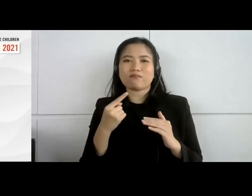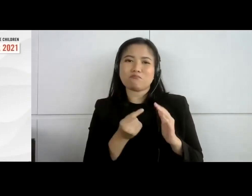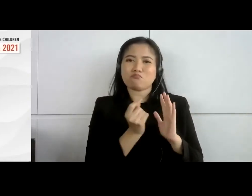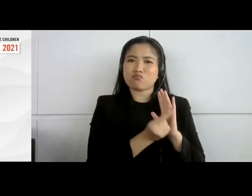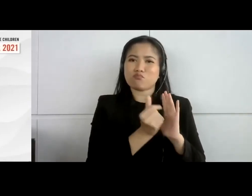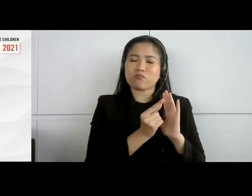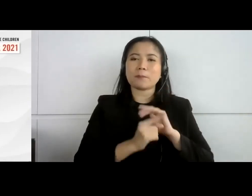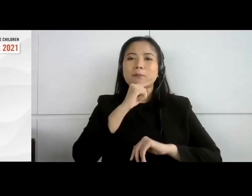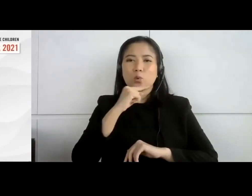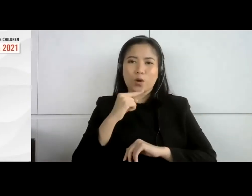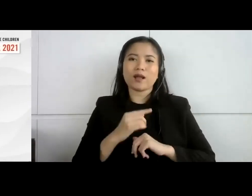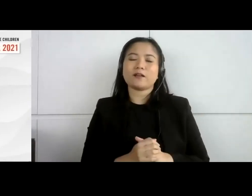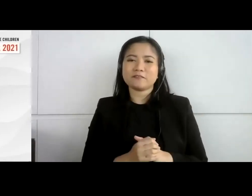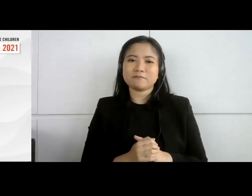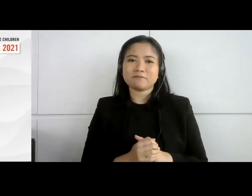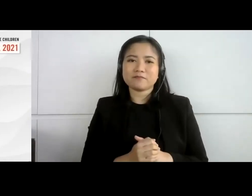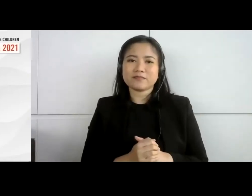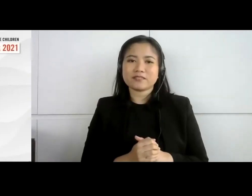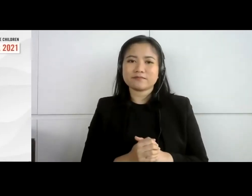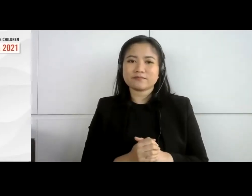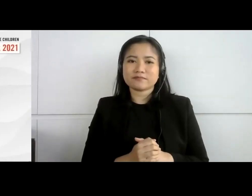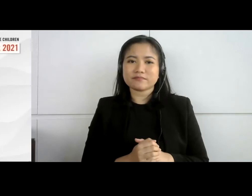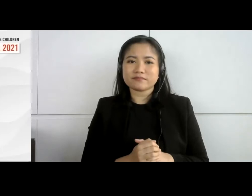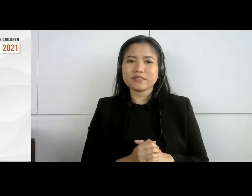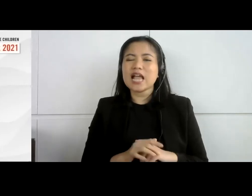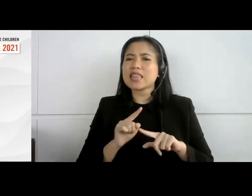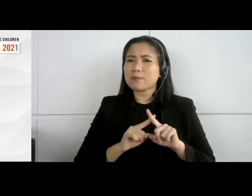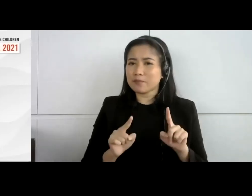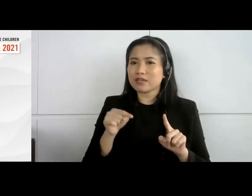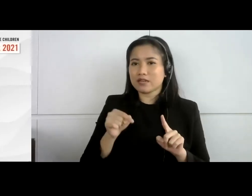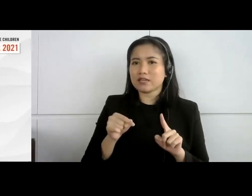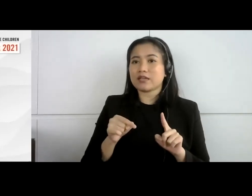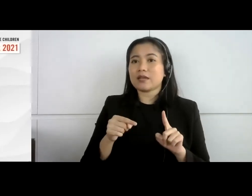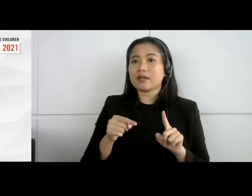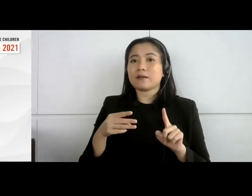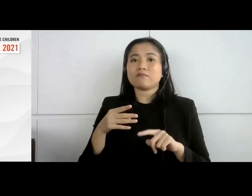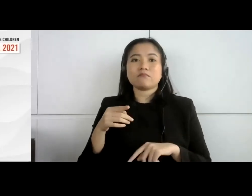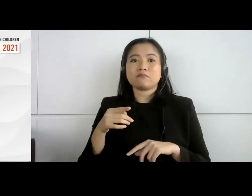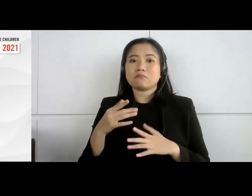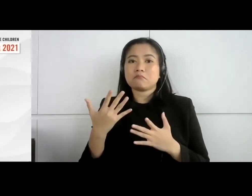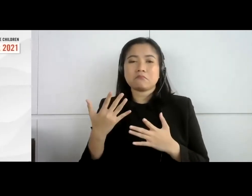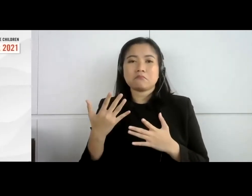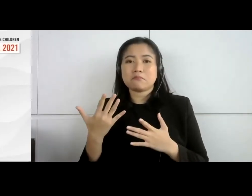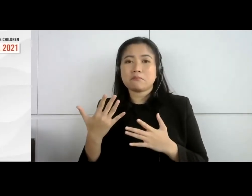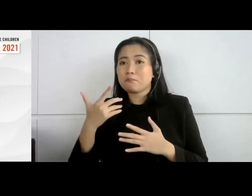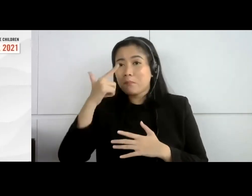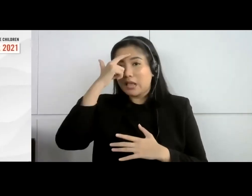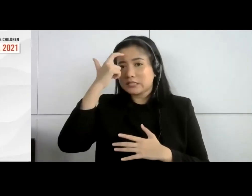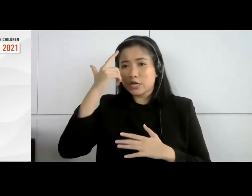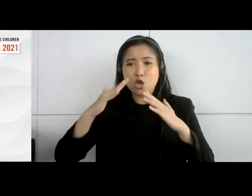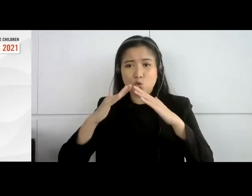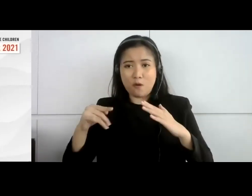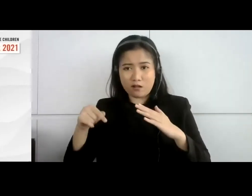Jadi, namun bukan tanpa tantangan. BDR yang terlalu berkepanjangan bukan berarti tidak